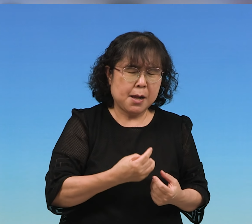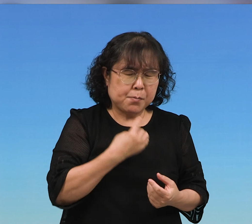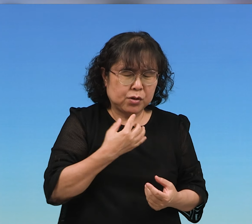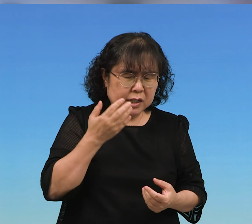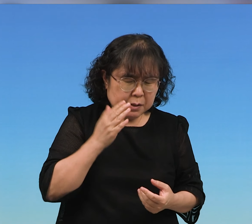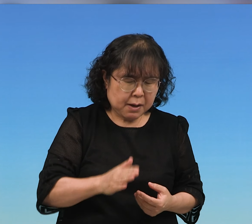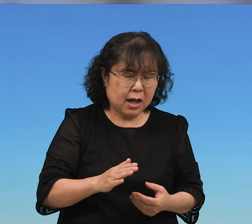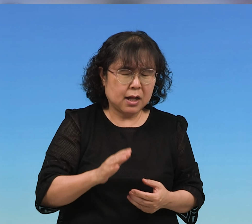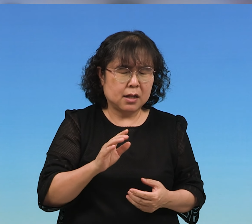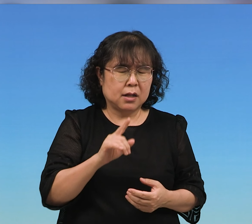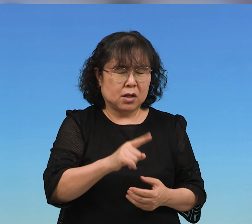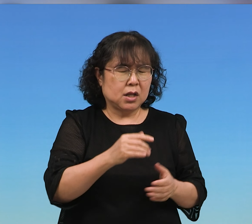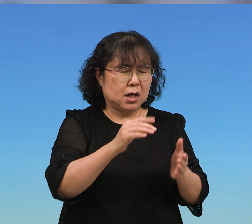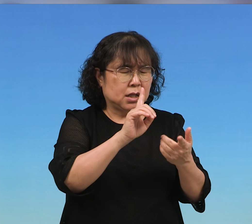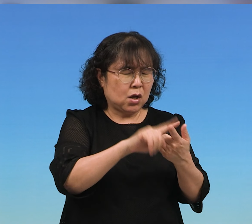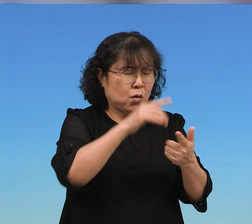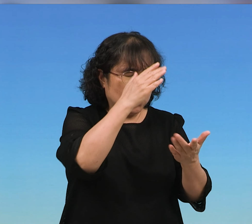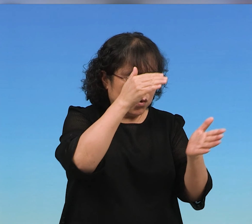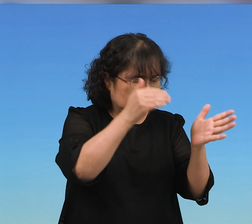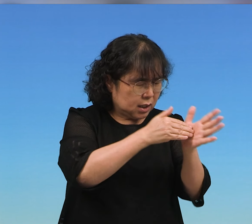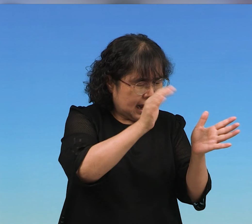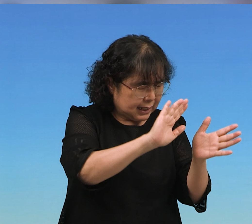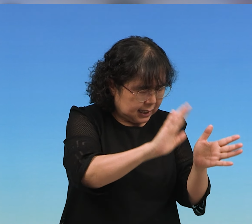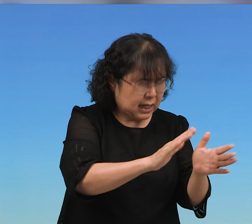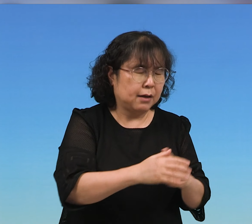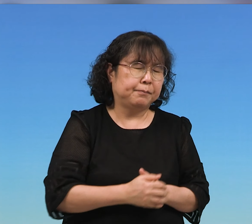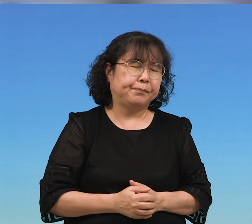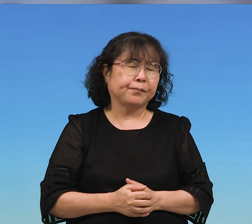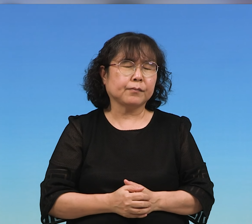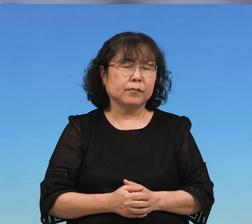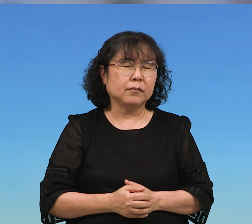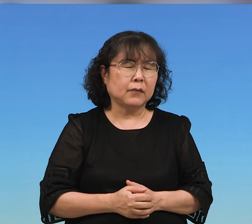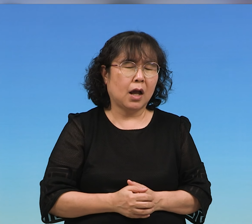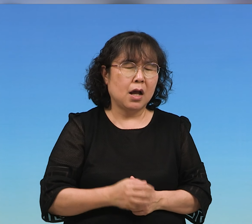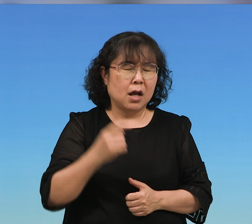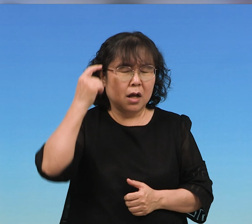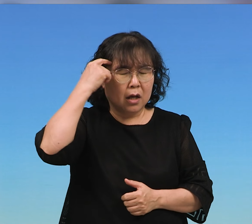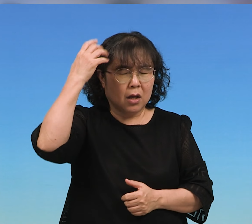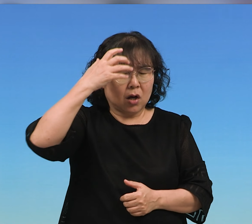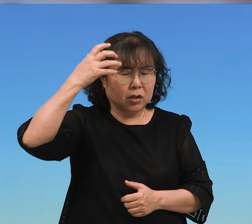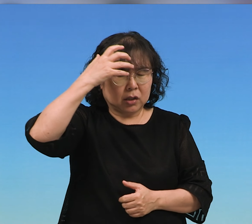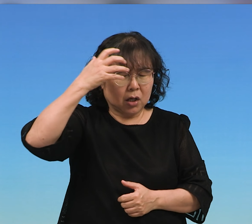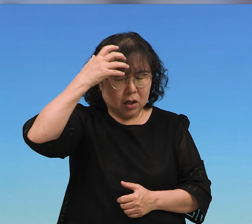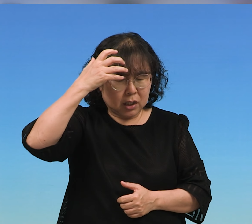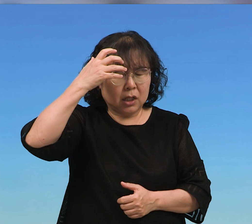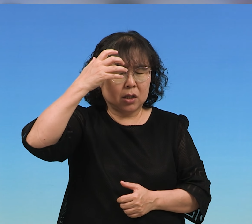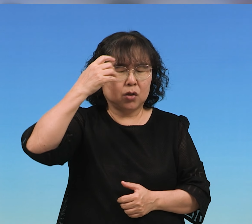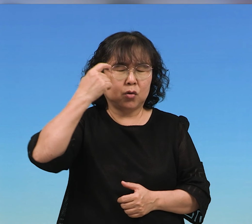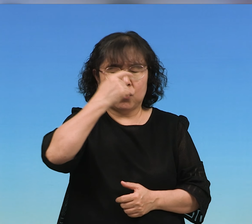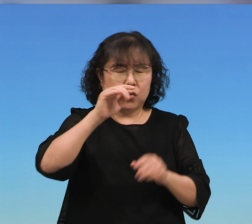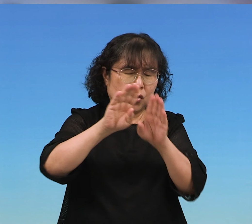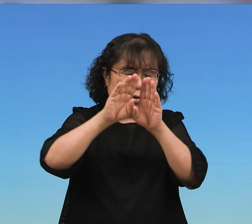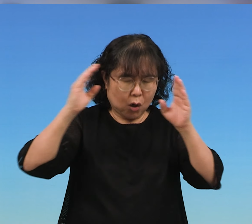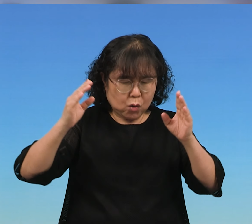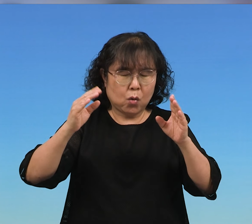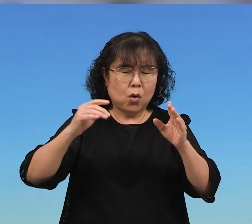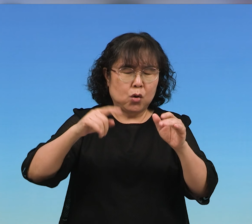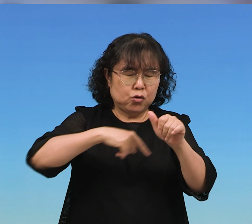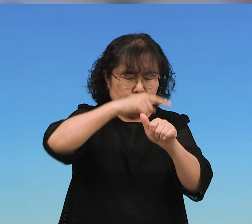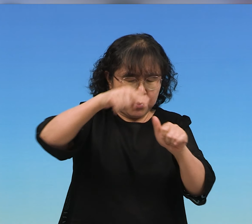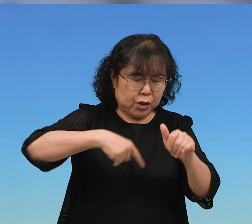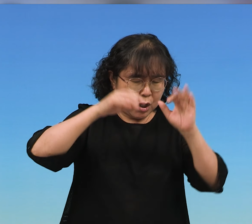낙심할 수밖에 없는 상황이지만 너 이렇게 끝나지 않는다. 영안을 열고 주위를 둘러봐라. 하나님 너